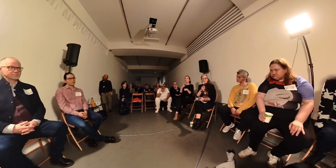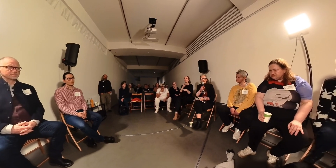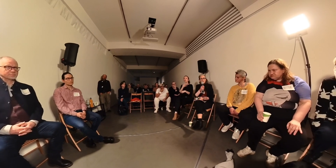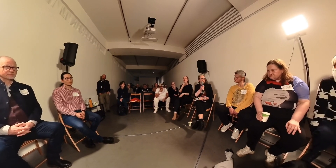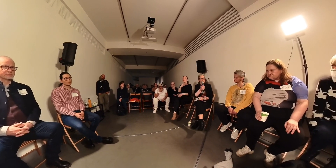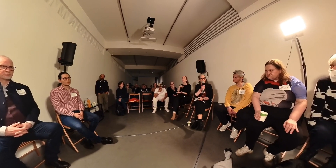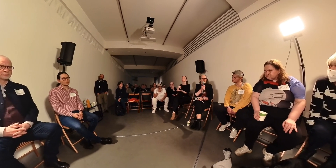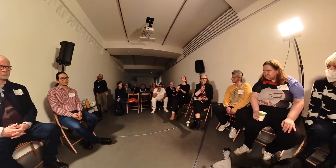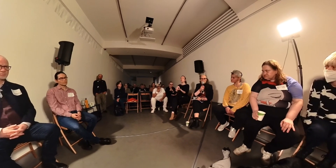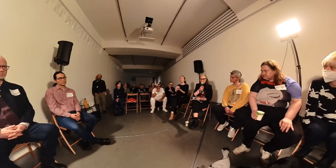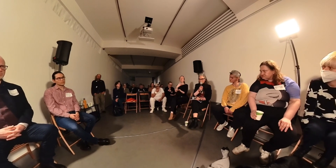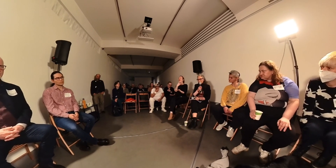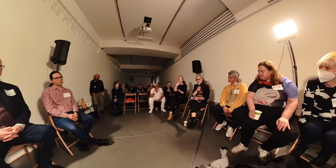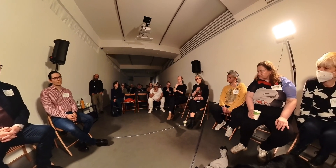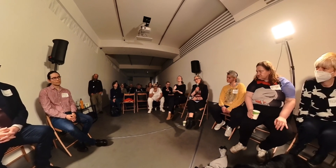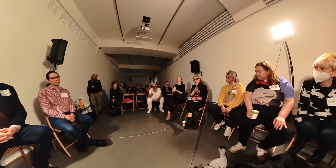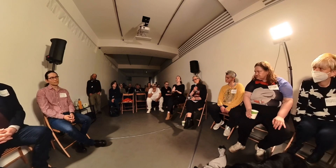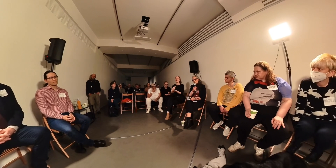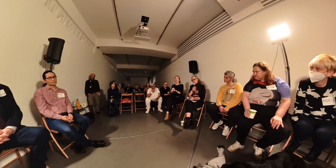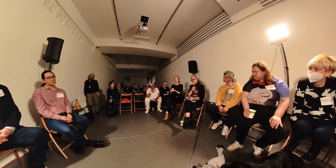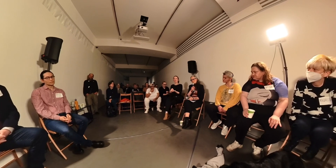dále, co to jako dělá.